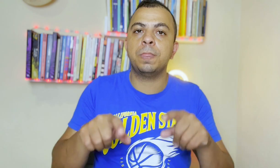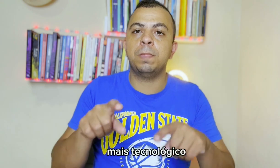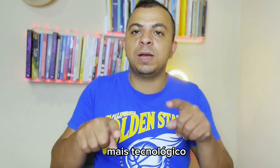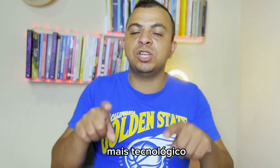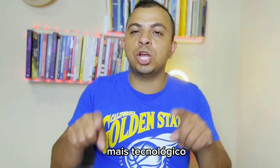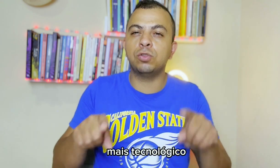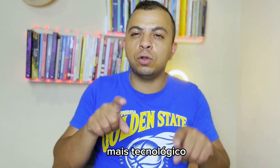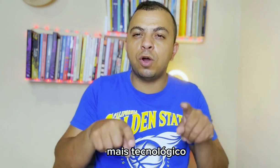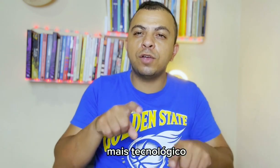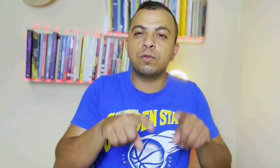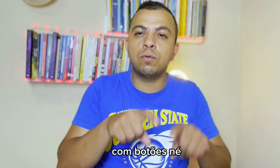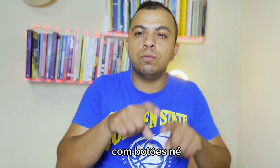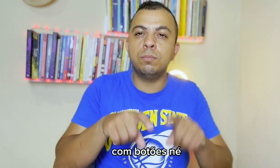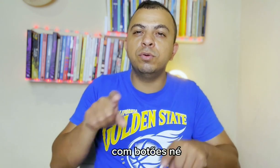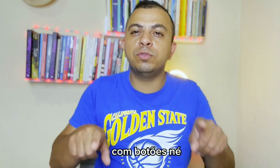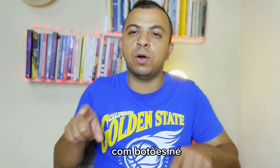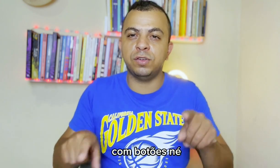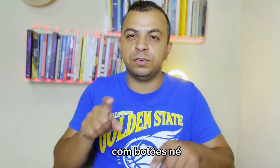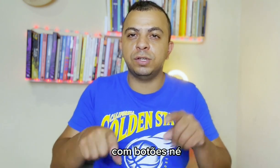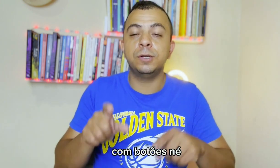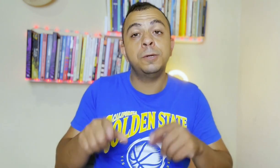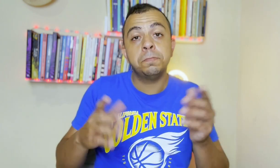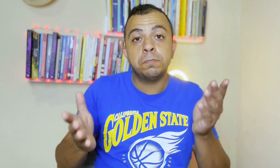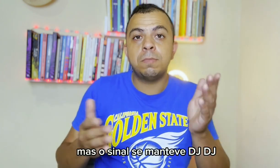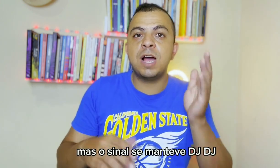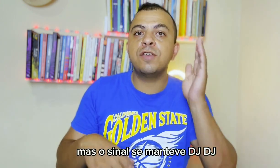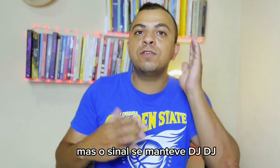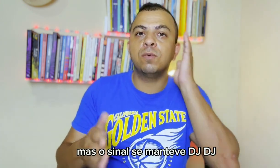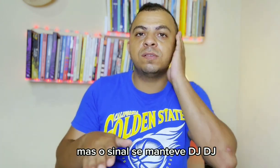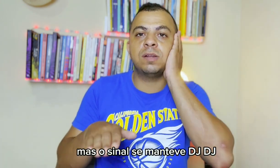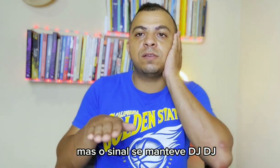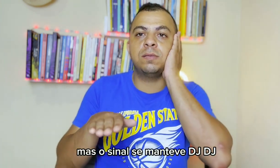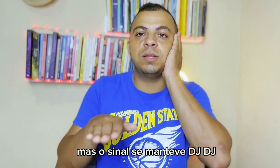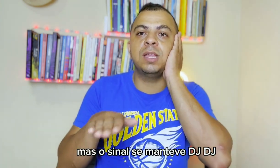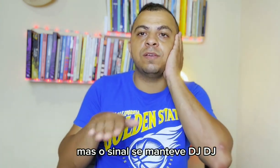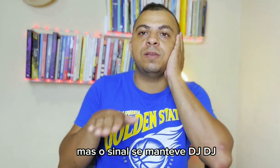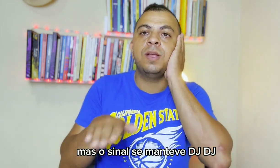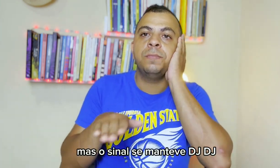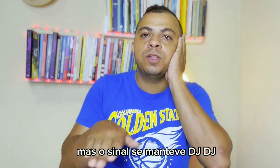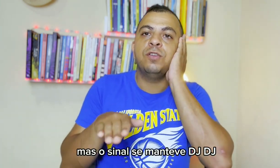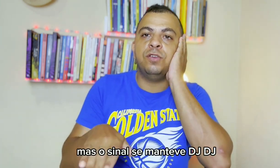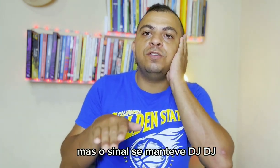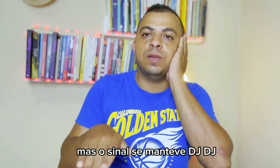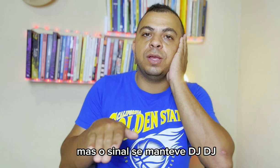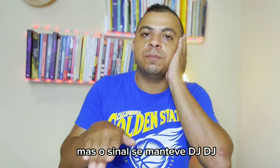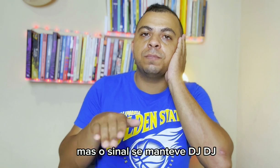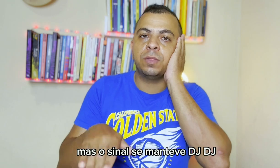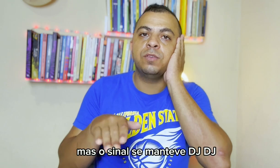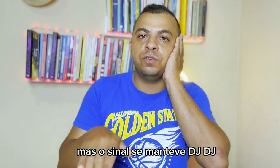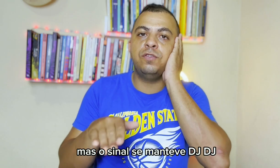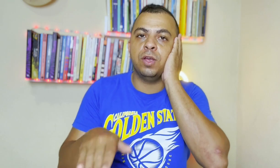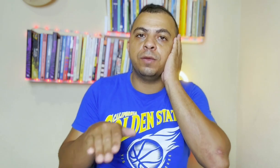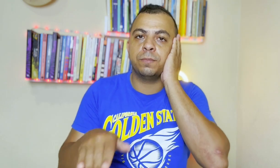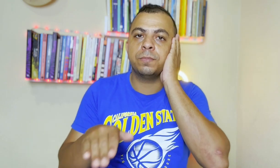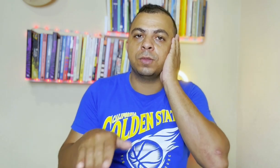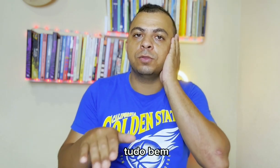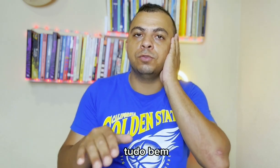mais tecnológico com botões, né? Mas o sinal se manteve. DJ, DJ, tudo